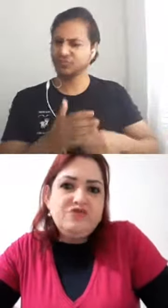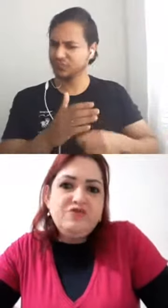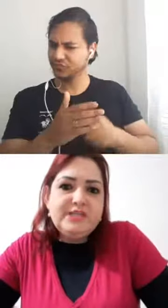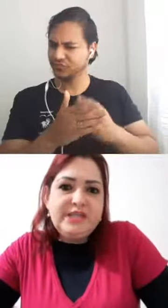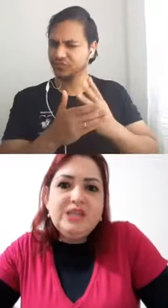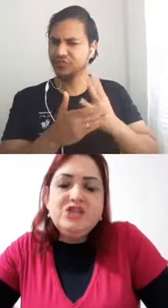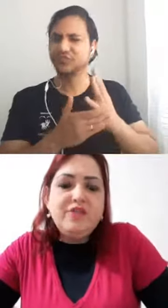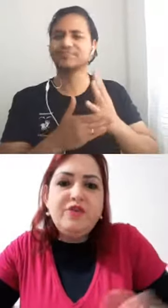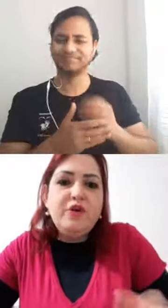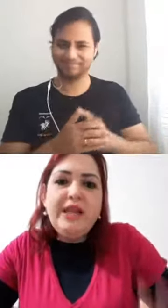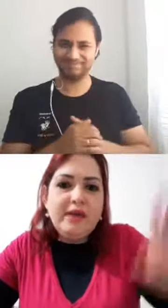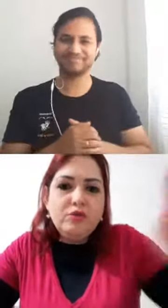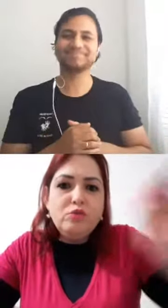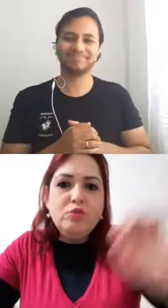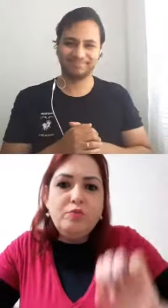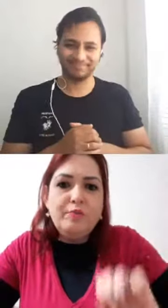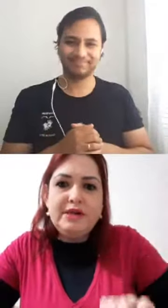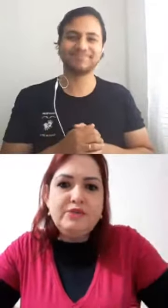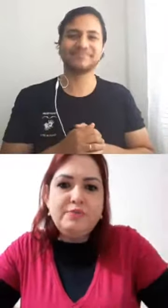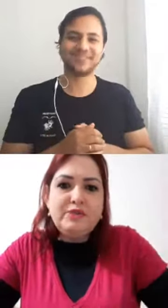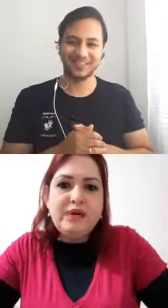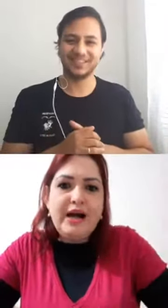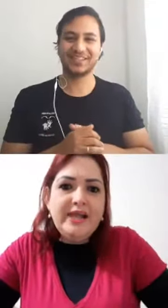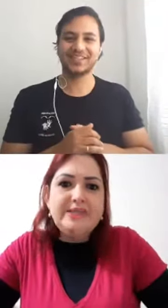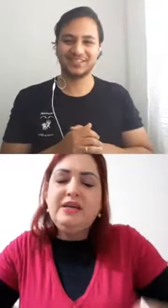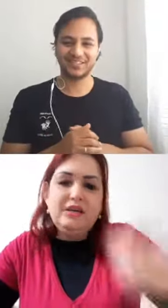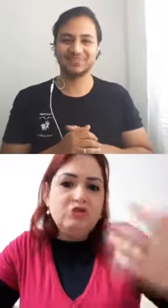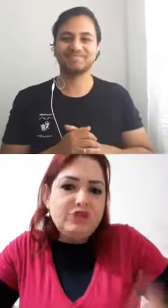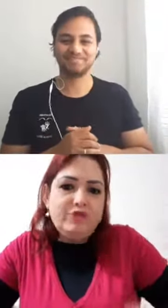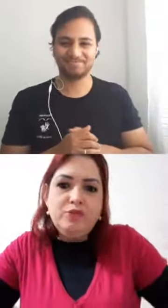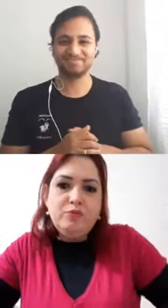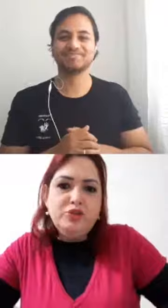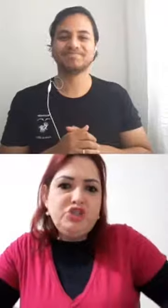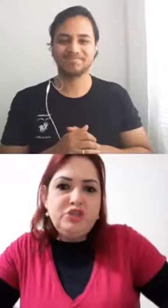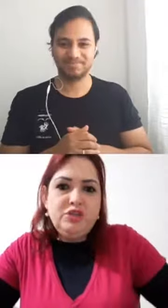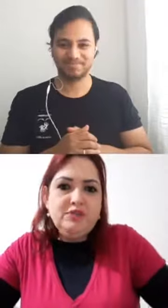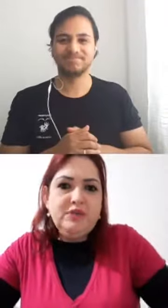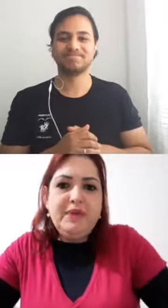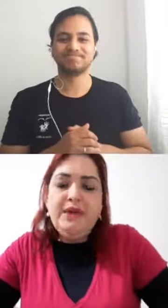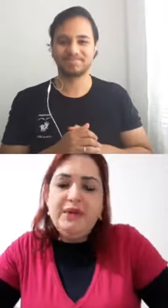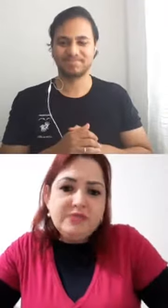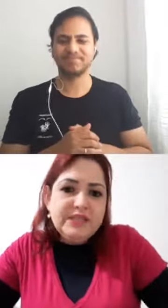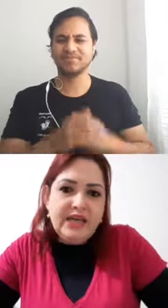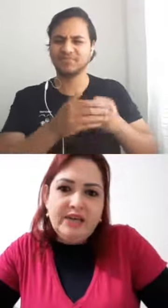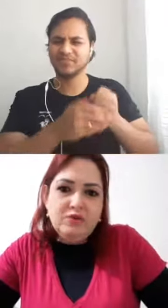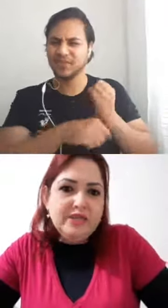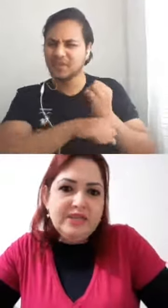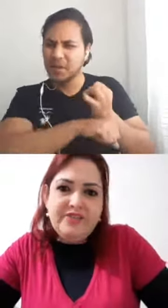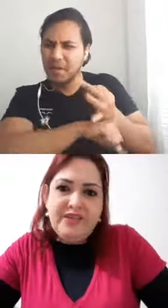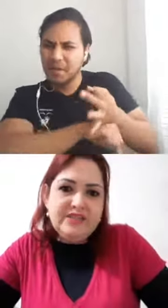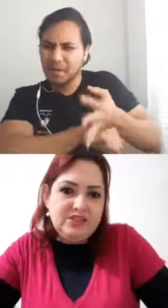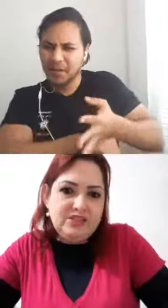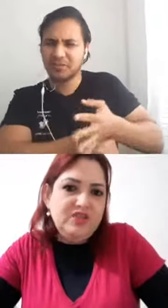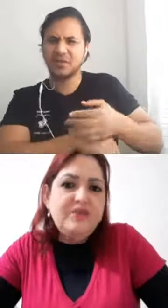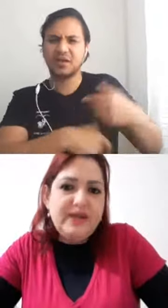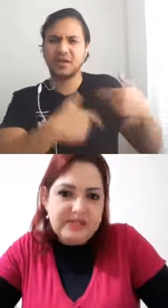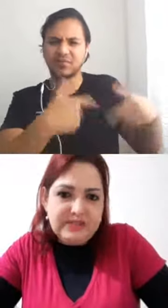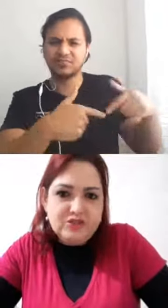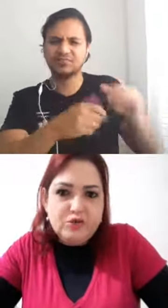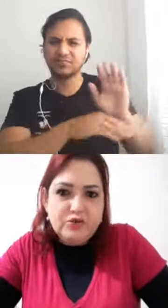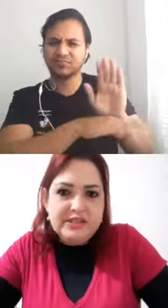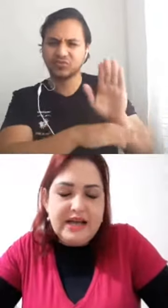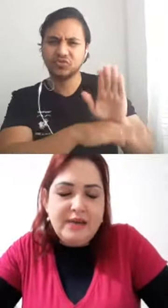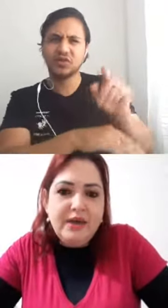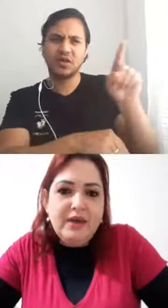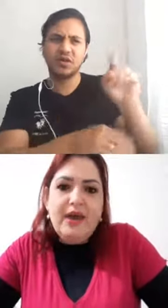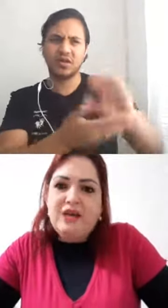sei de você que já foi lá no UPA de madrugada, E eu já fui no postinho também. Eu sei quantas vezes a gente faz essas